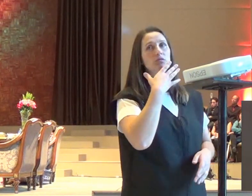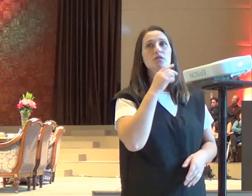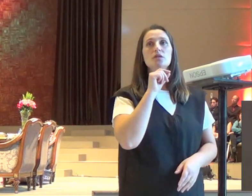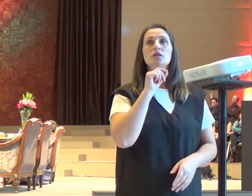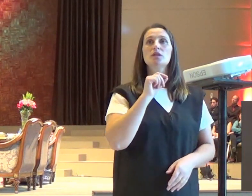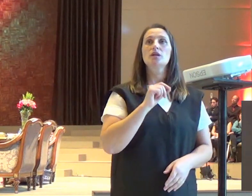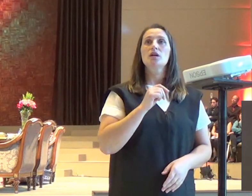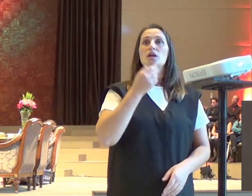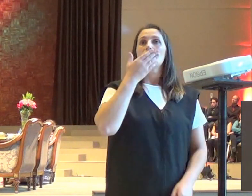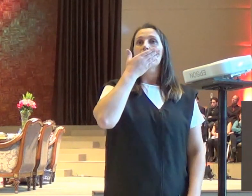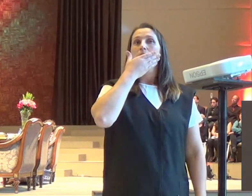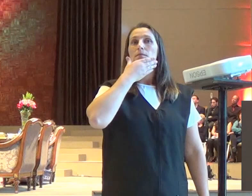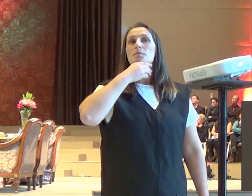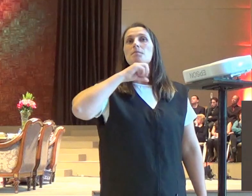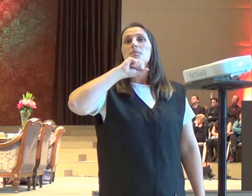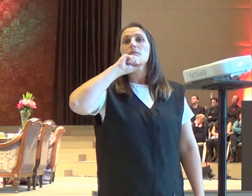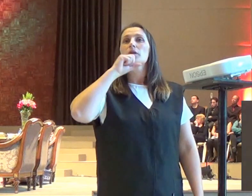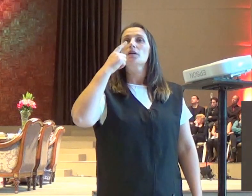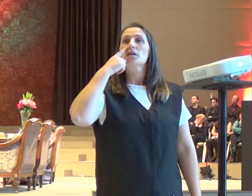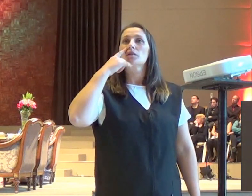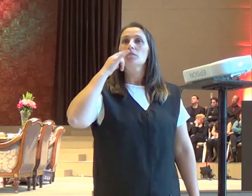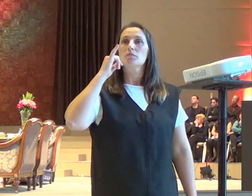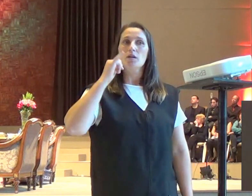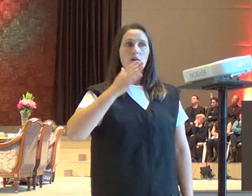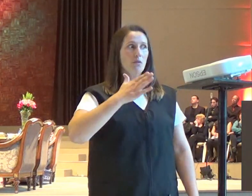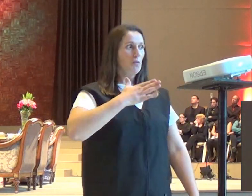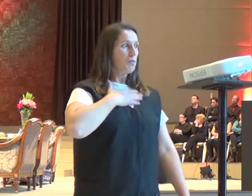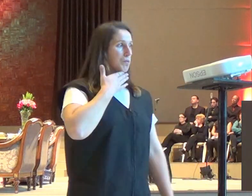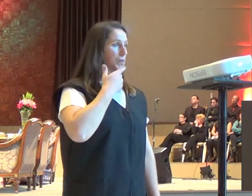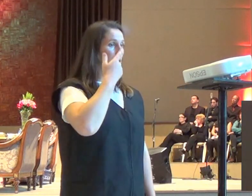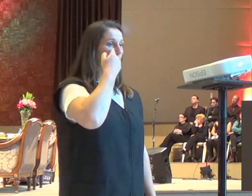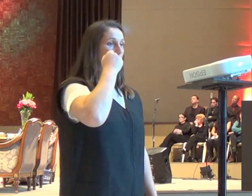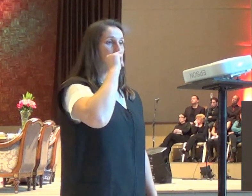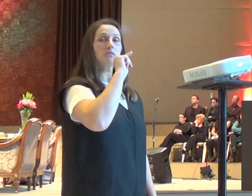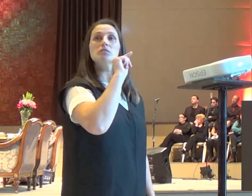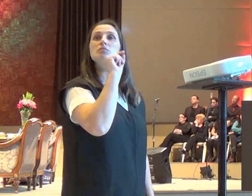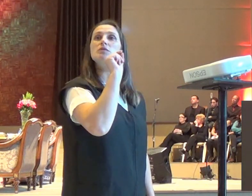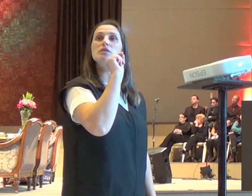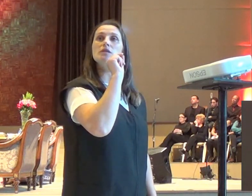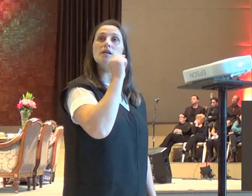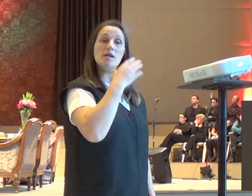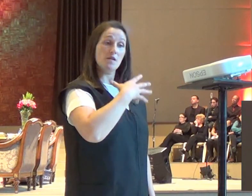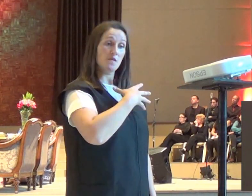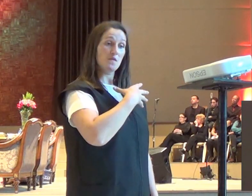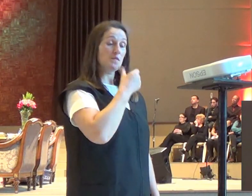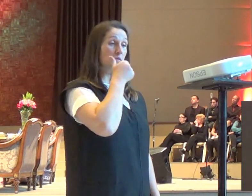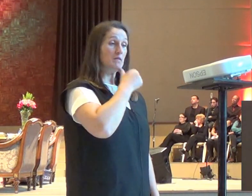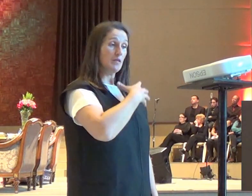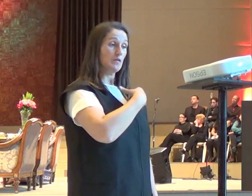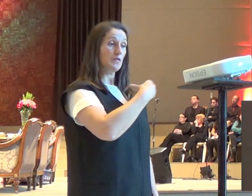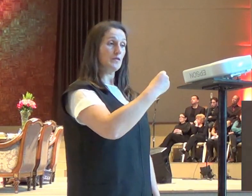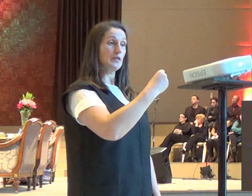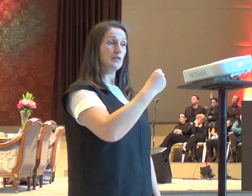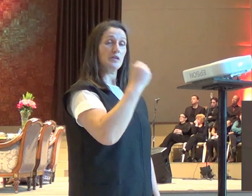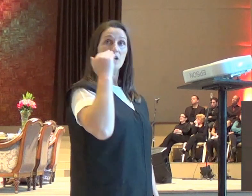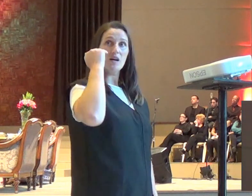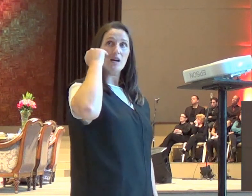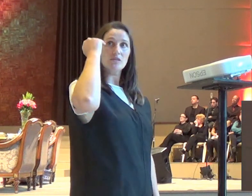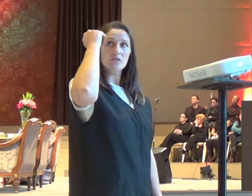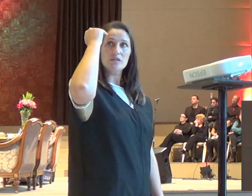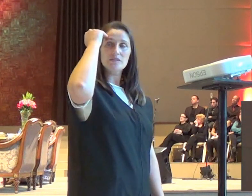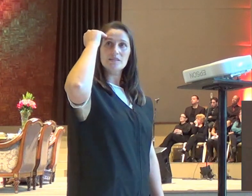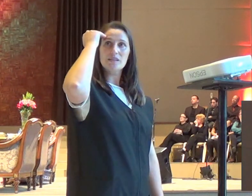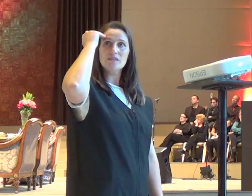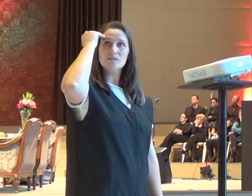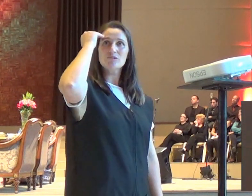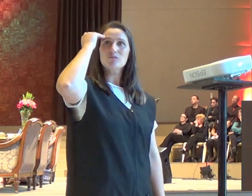os pais ficam assustados por descobrir que a filha adolescente tinha virado garota